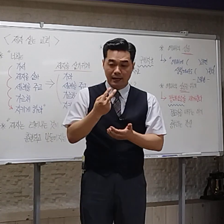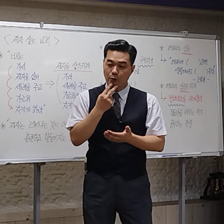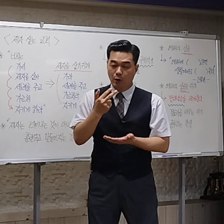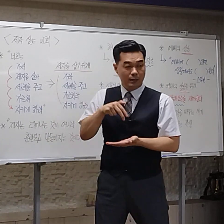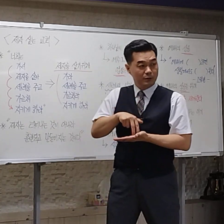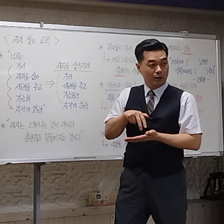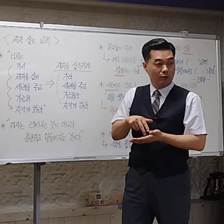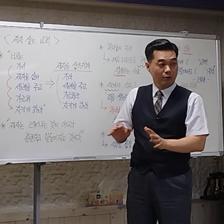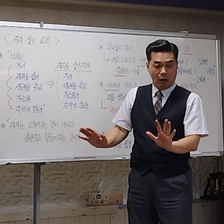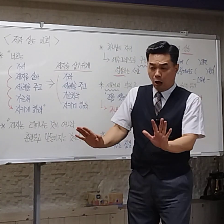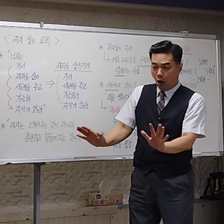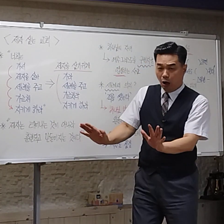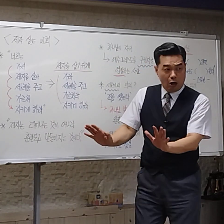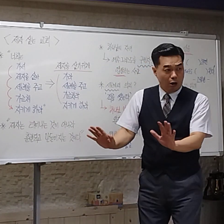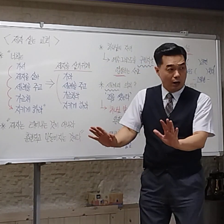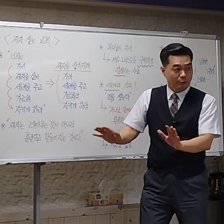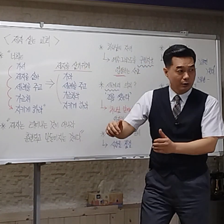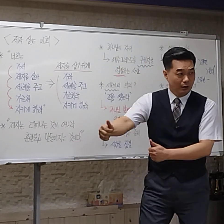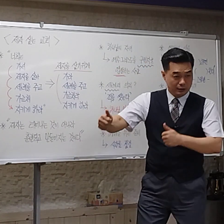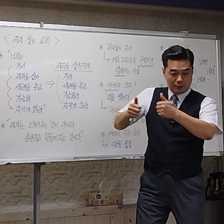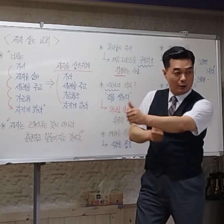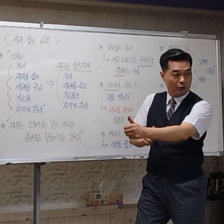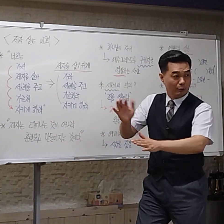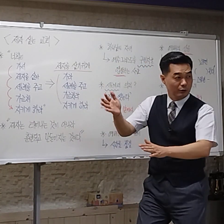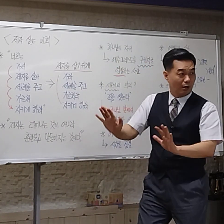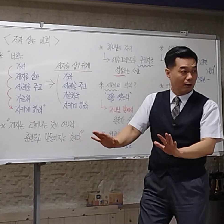세례 요한 입장에서는 아닙니다. 자리 바꿔야 됩니다.